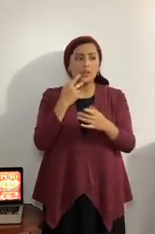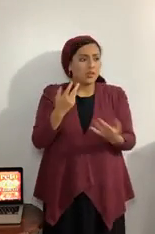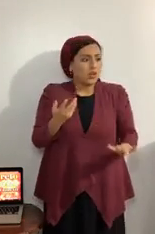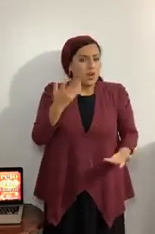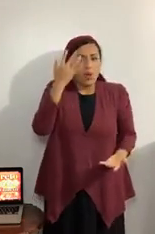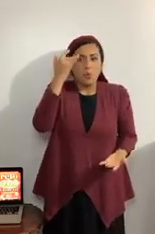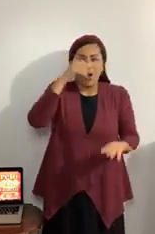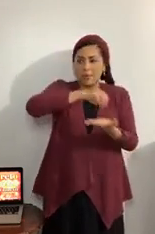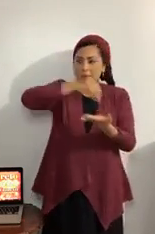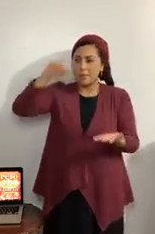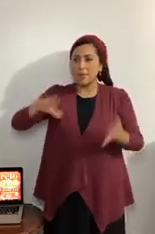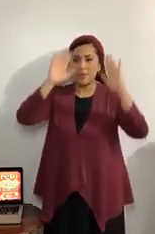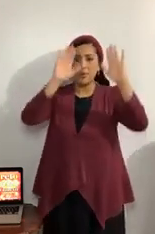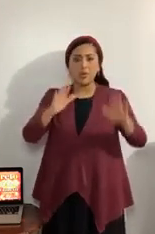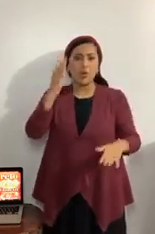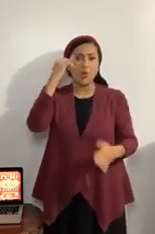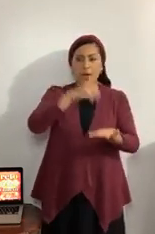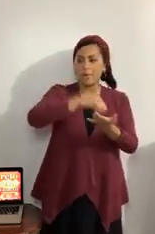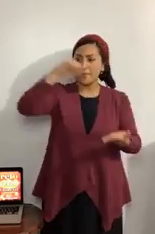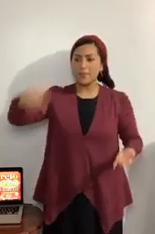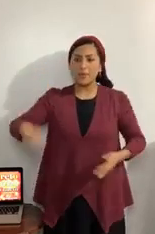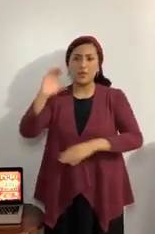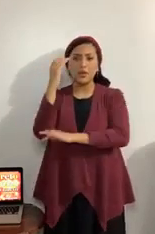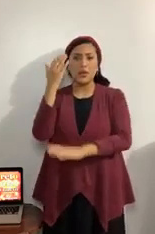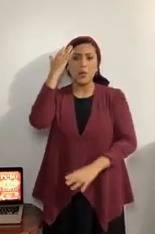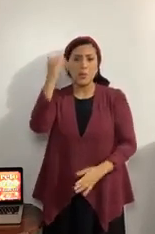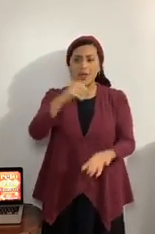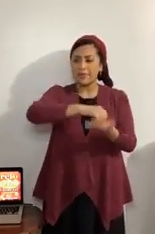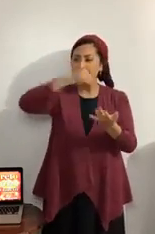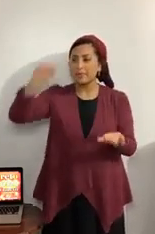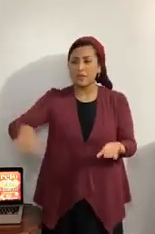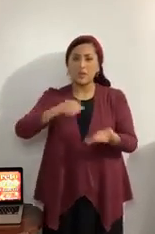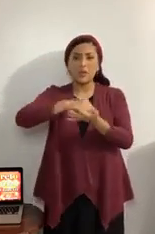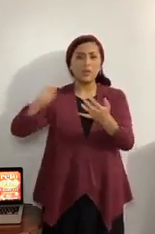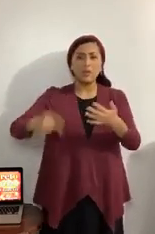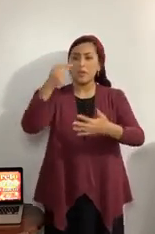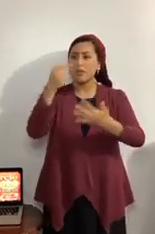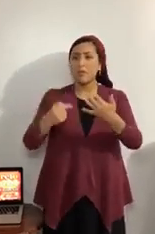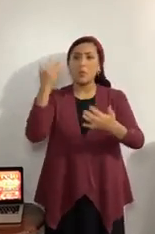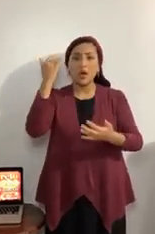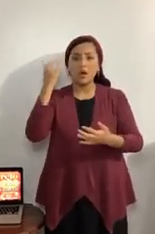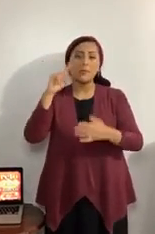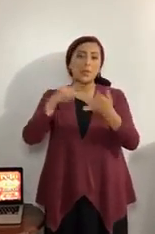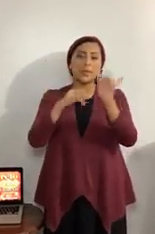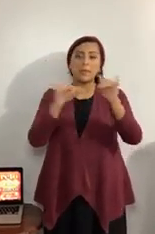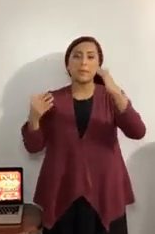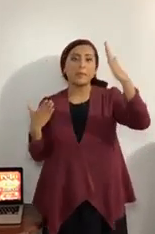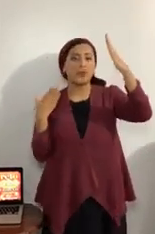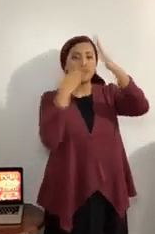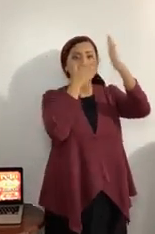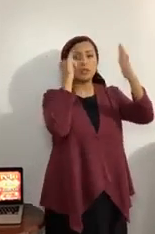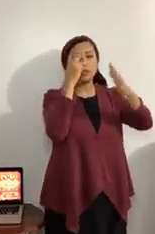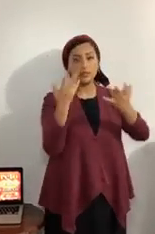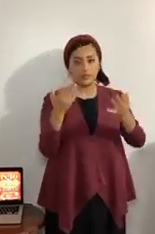mi domingo? ¿Por qué me quitan mi Navidad? ¿Por qué esto? ¿Por qué el otro? Es enemigo de Yahweh. Vamos a 1 de